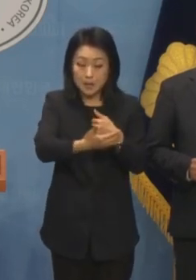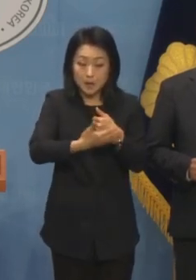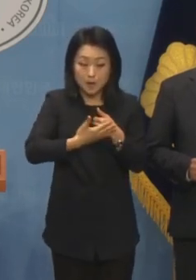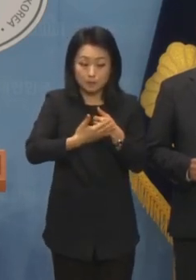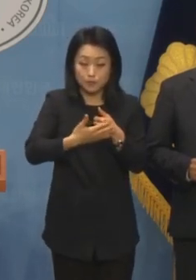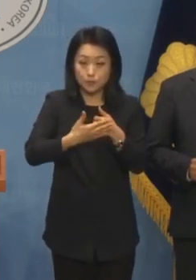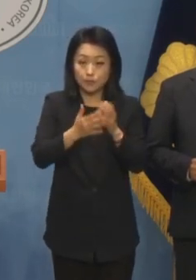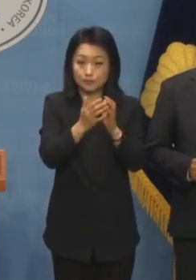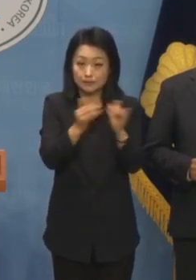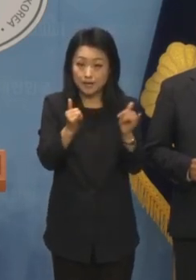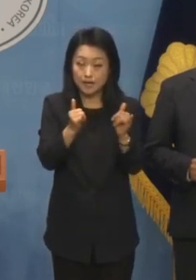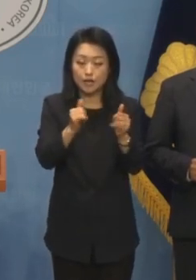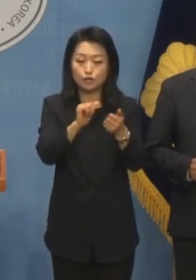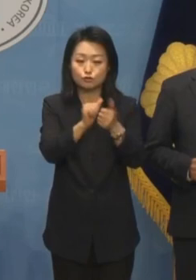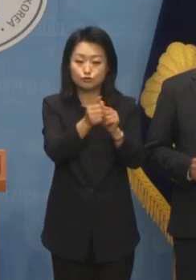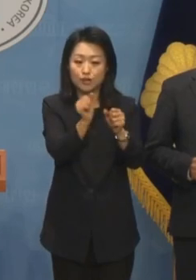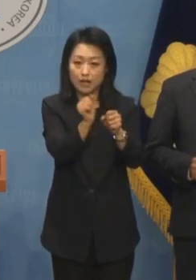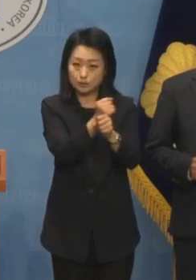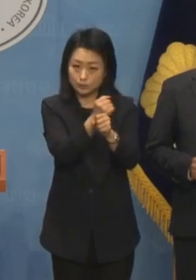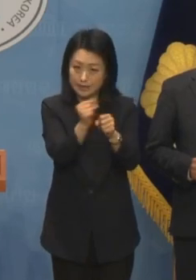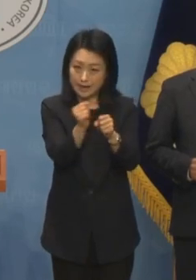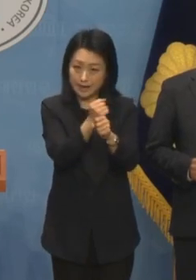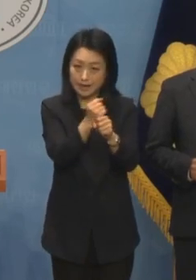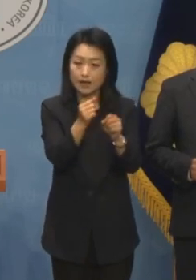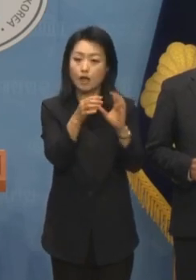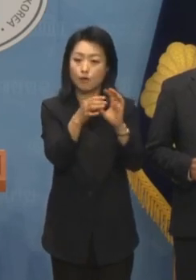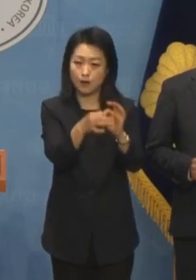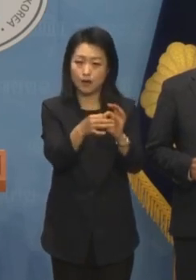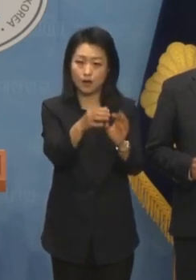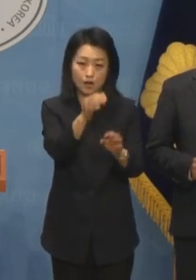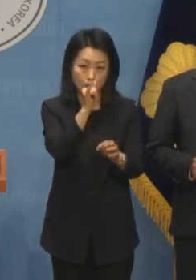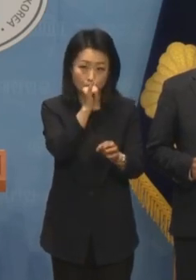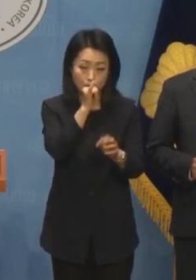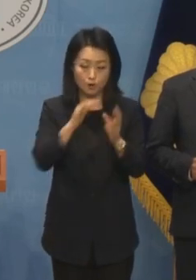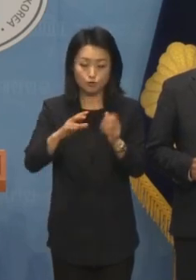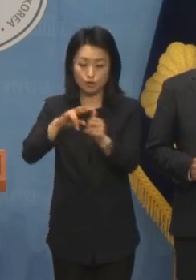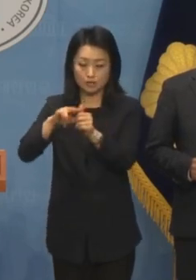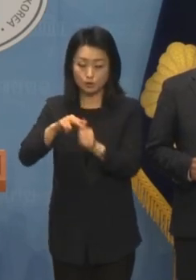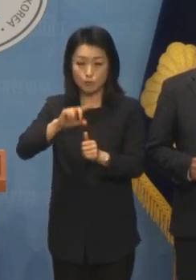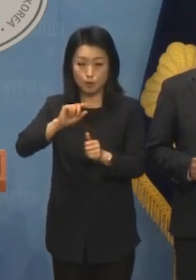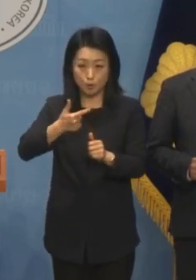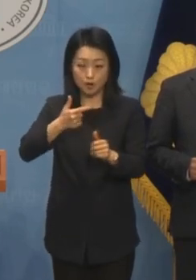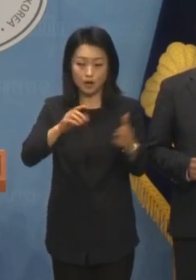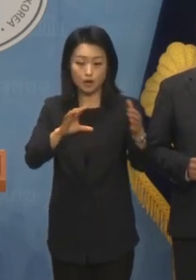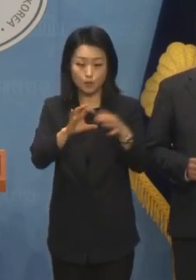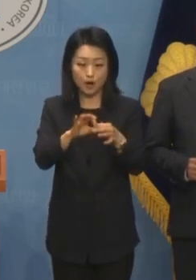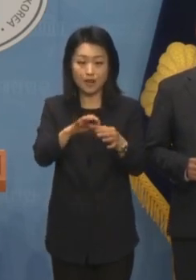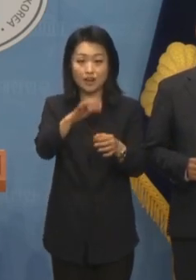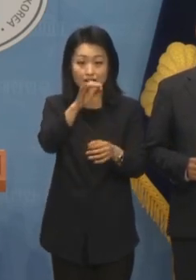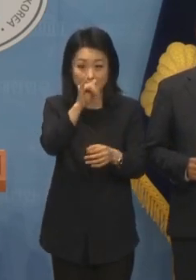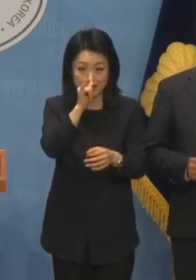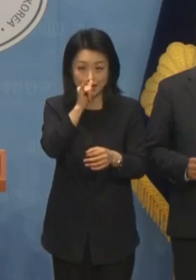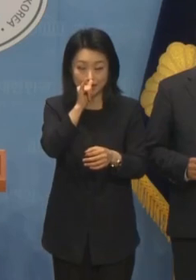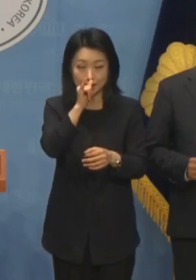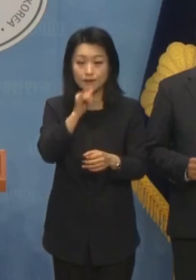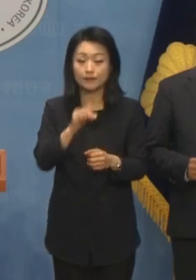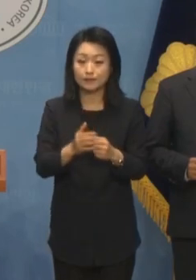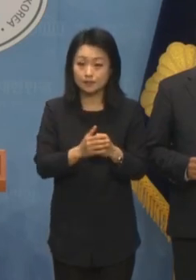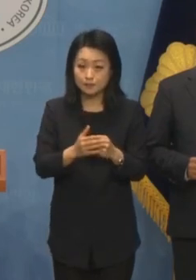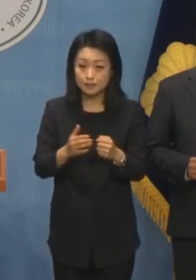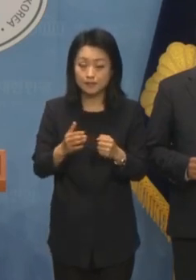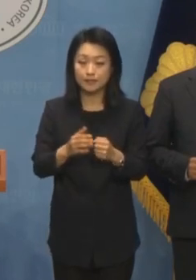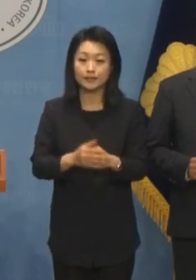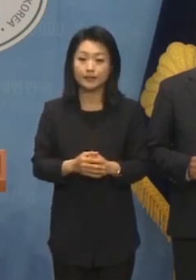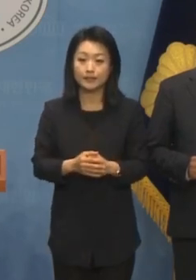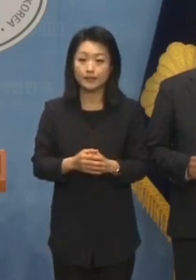주가 조작 시도 가능성과 이에 따른 국정원 연루설이 제기되었다면서